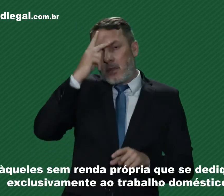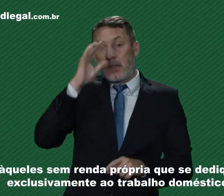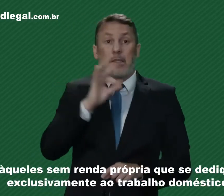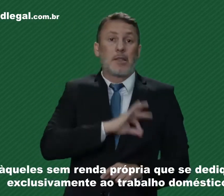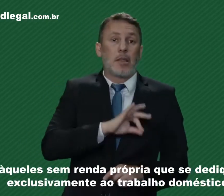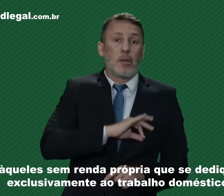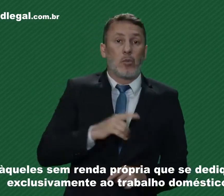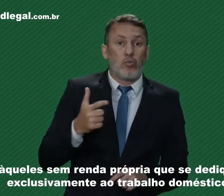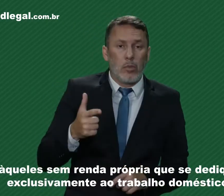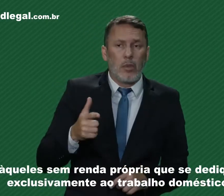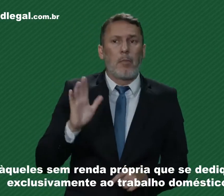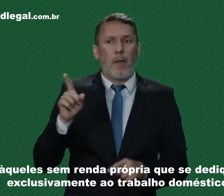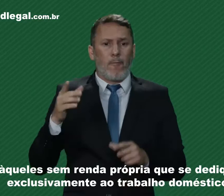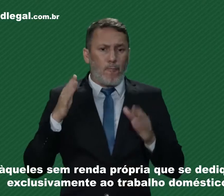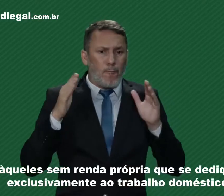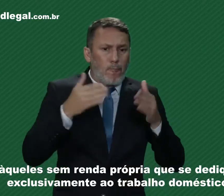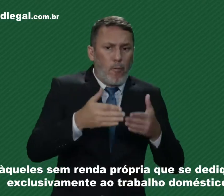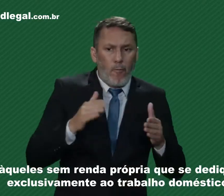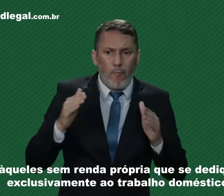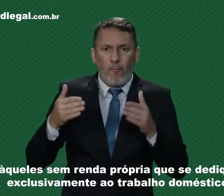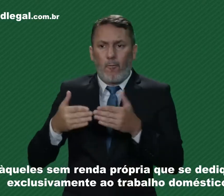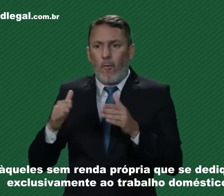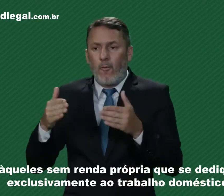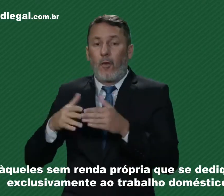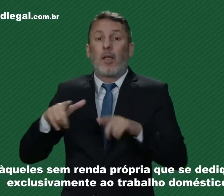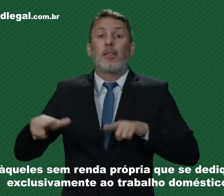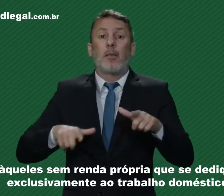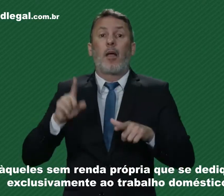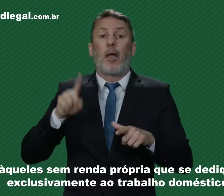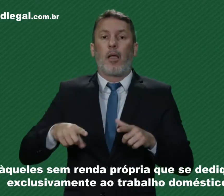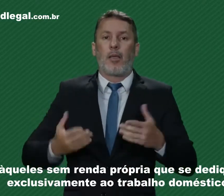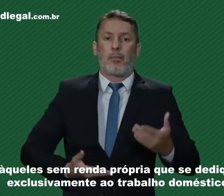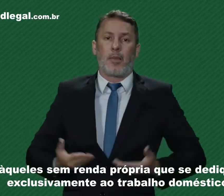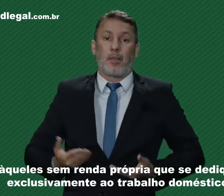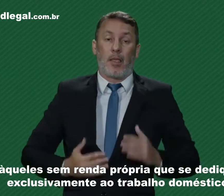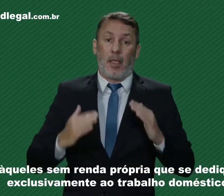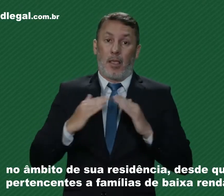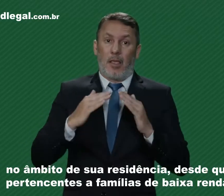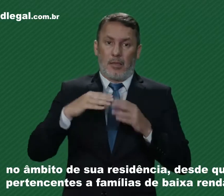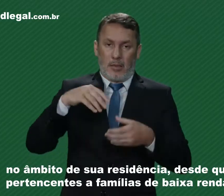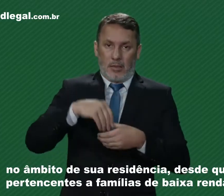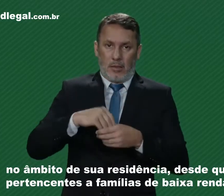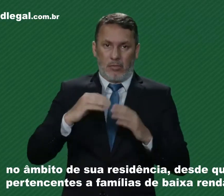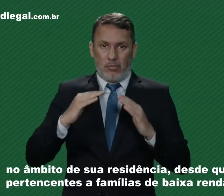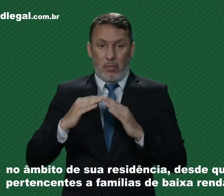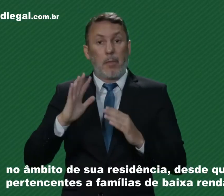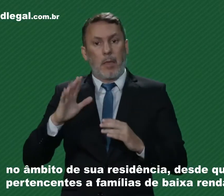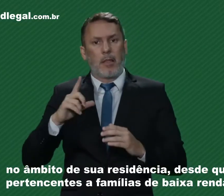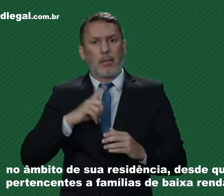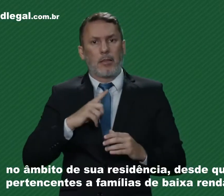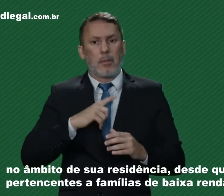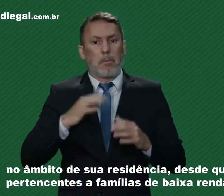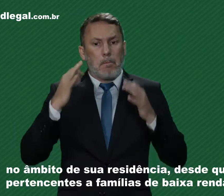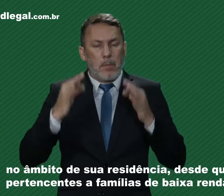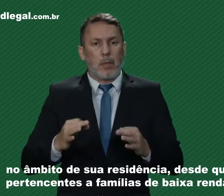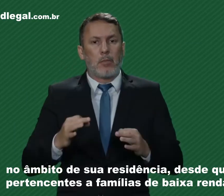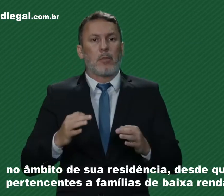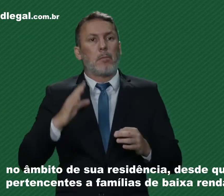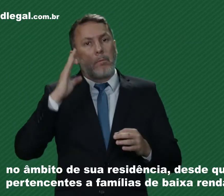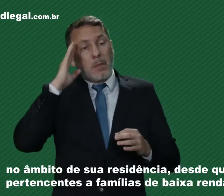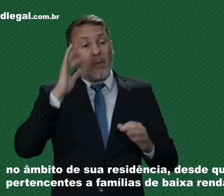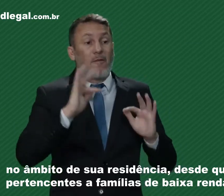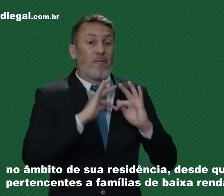informalidade e àqueles sem renda própria que se dediquem exclusivamente ao trabalho doméstico no âmbito de sua residência, desde